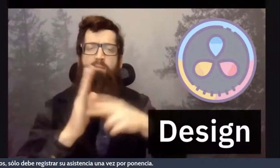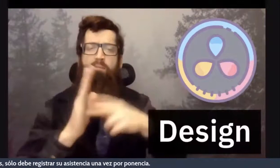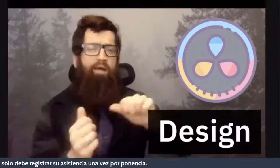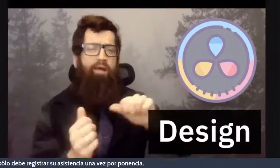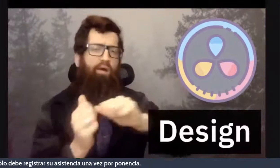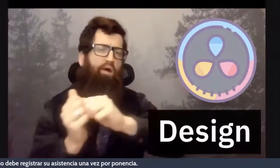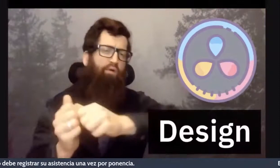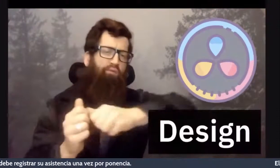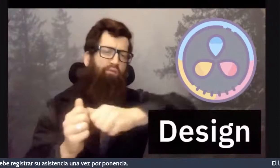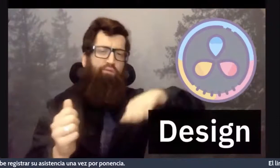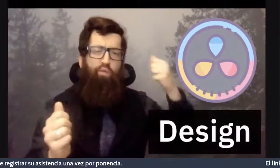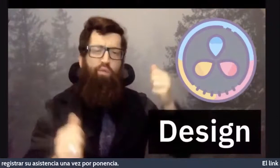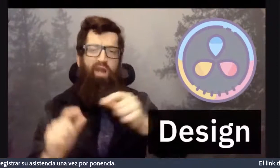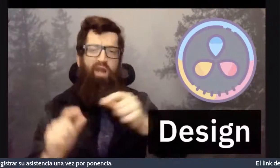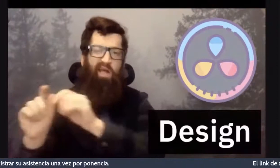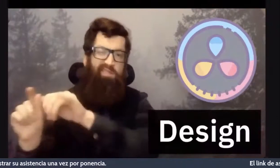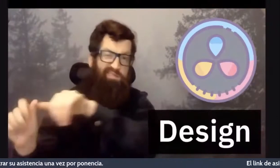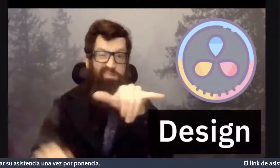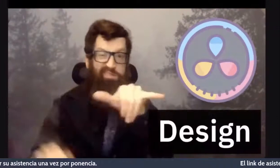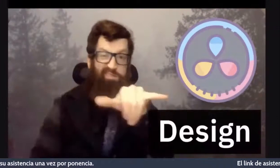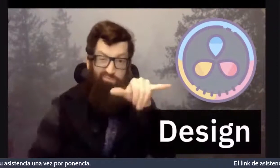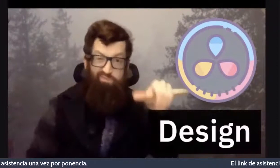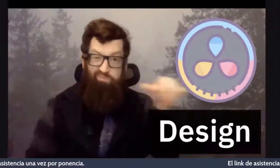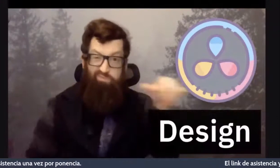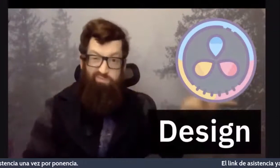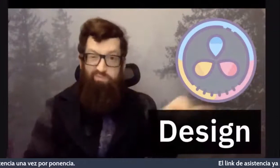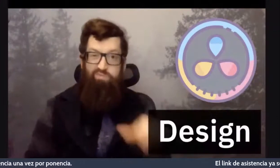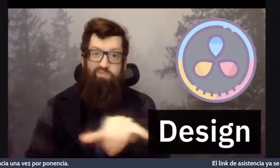avanzado. Y la escritura debe ser clara, precisa.